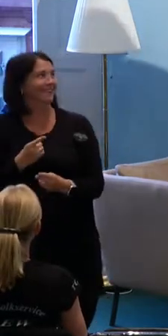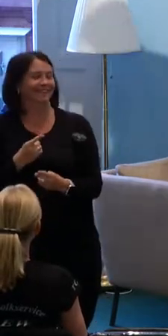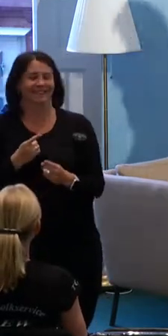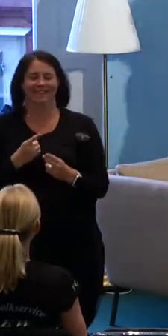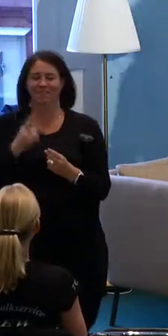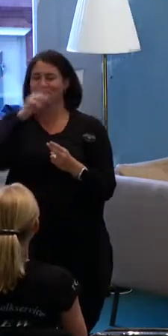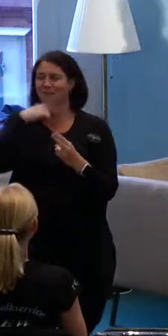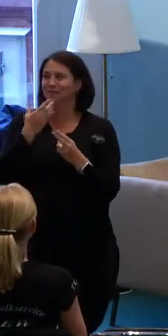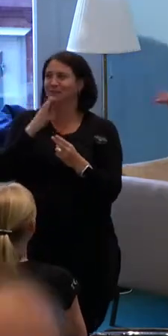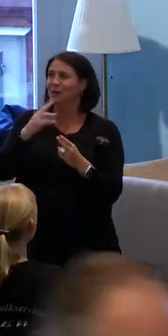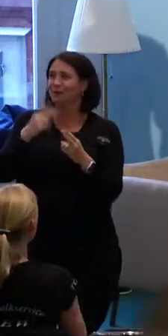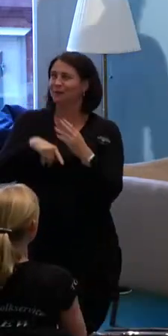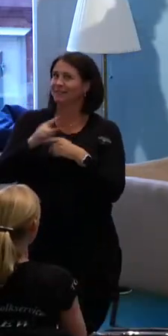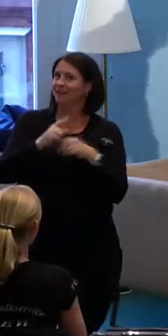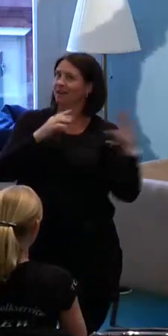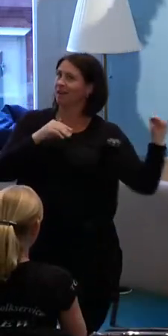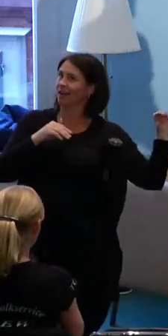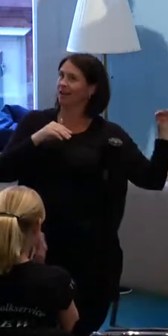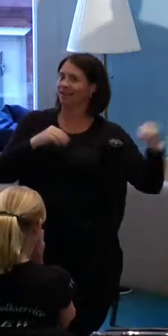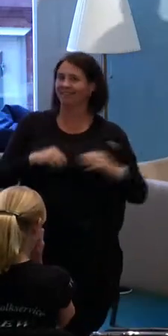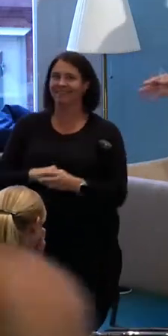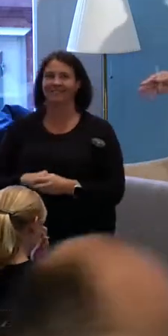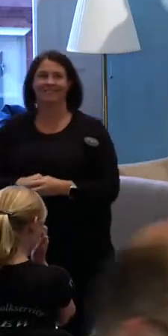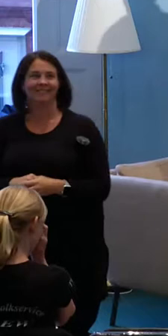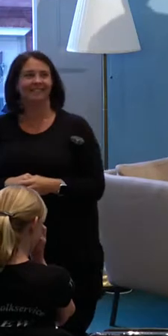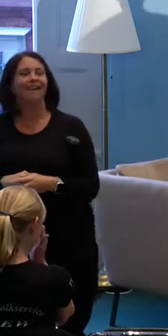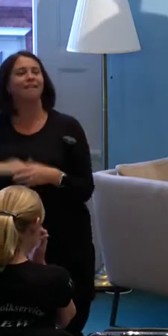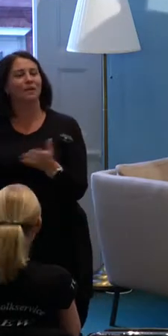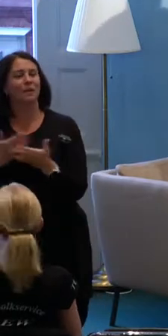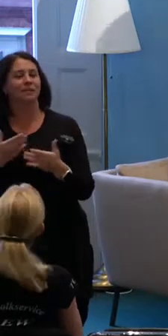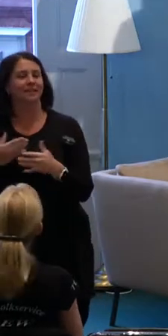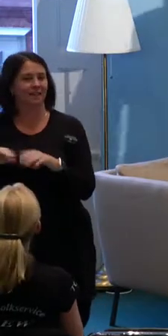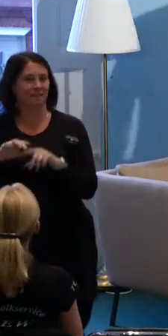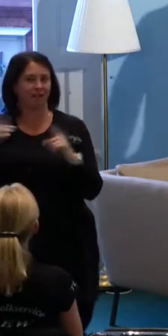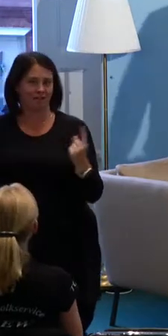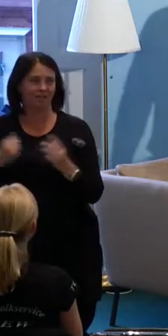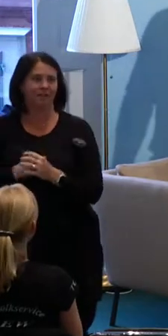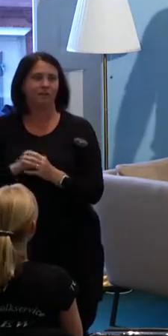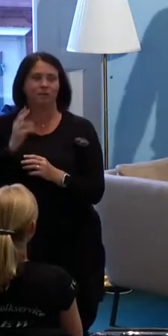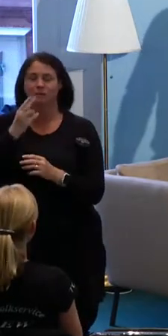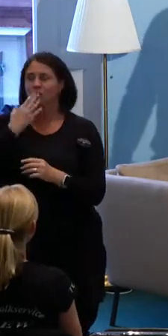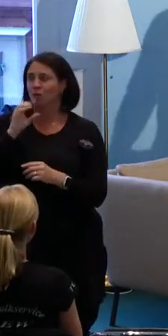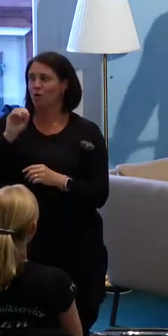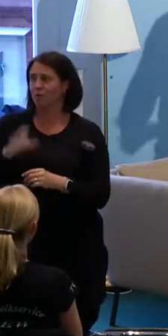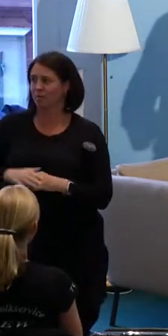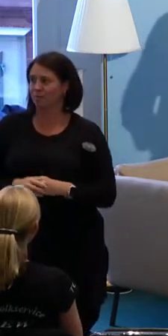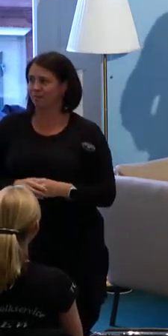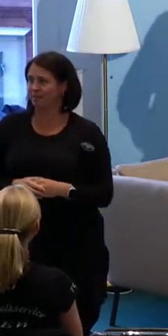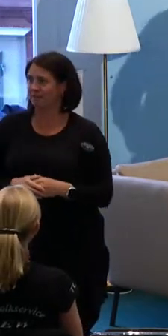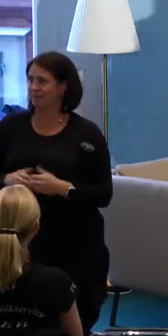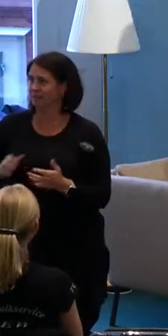översätta. Ja. Okej, välkomna hit i alla fall. Då ska vi prata...